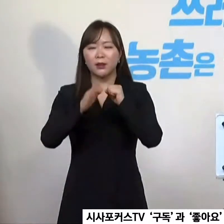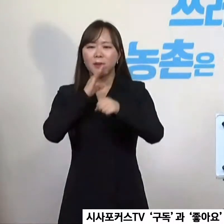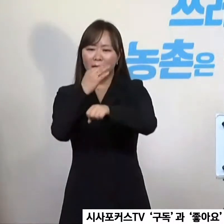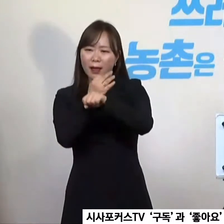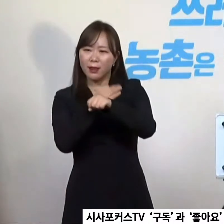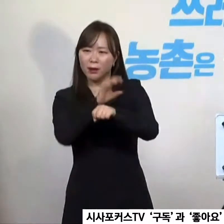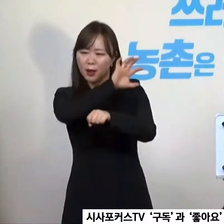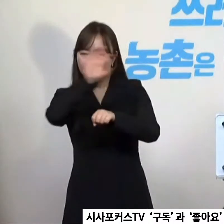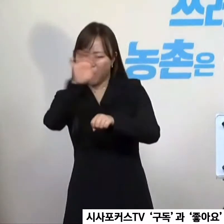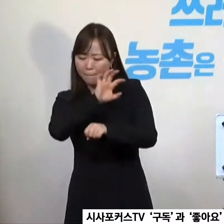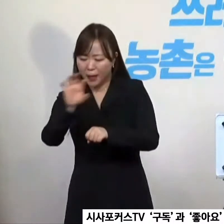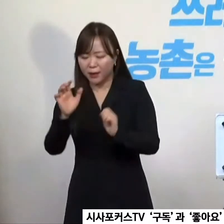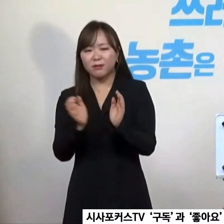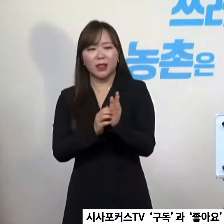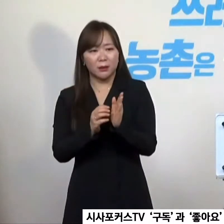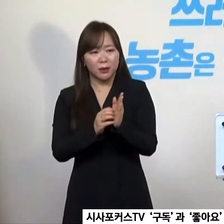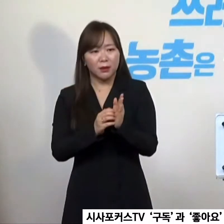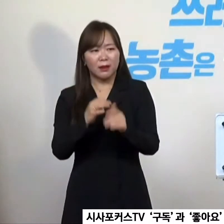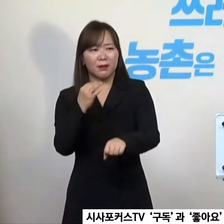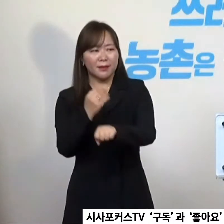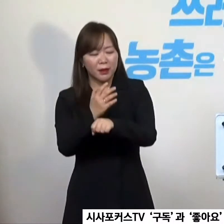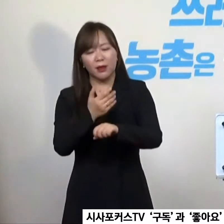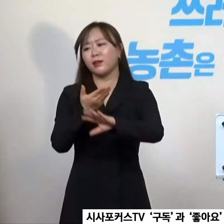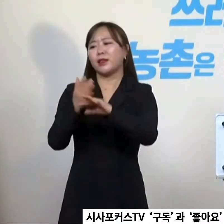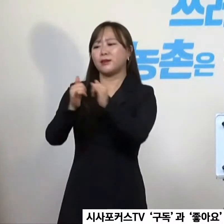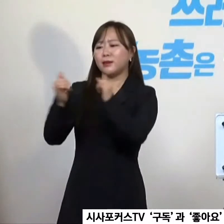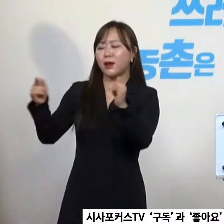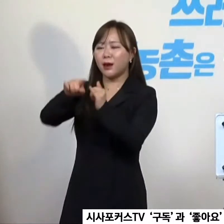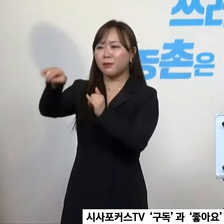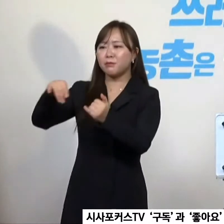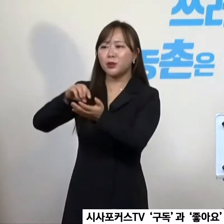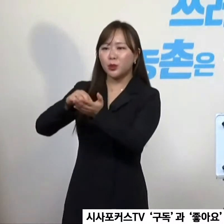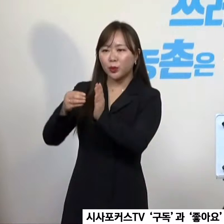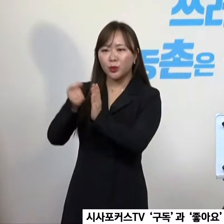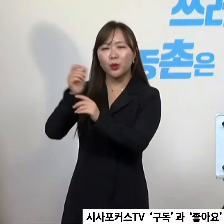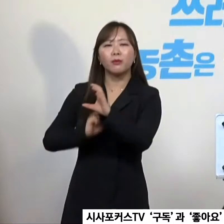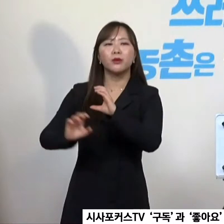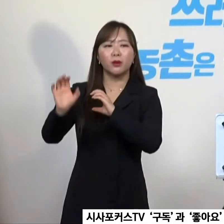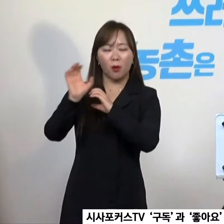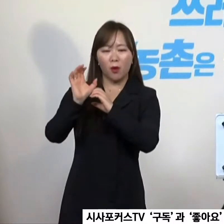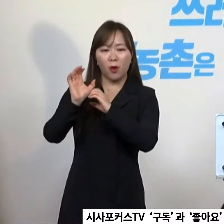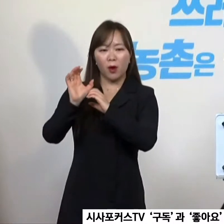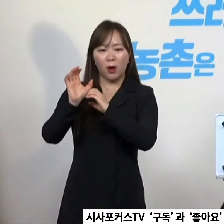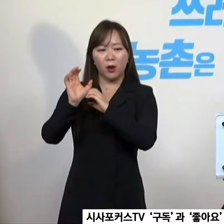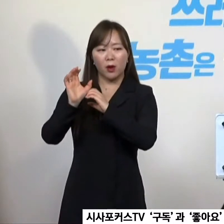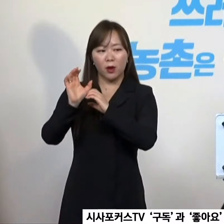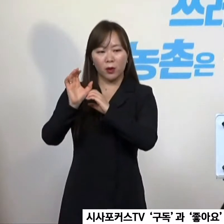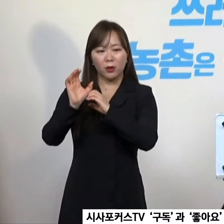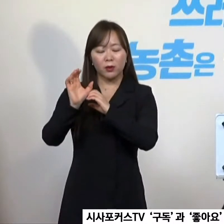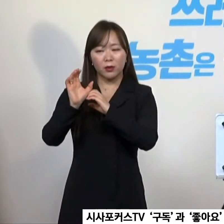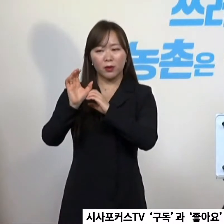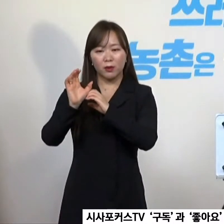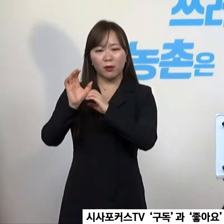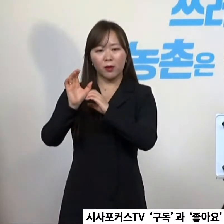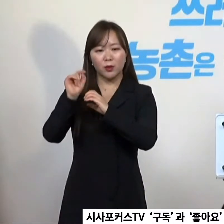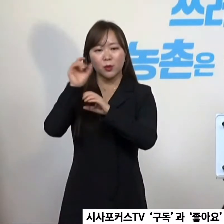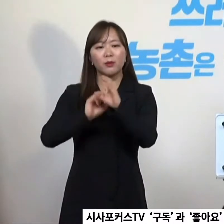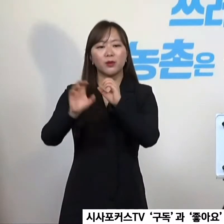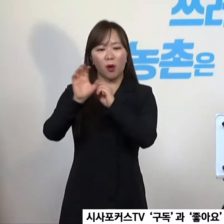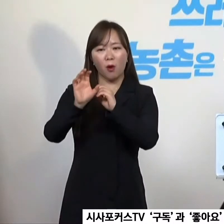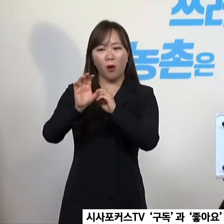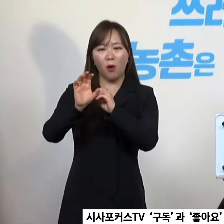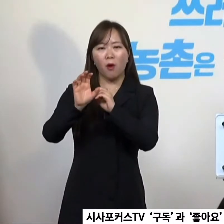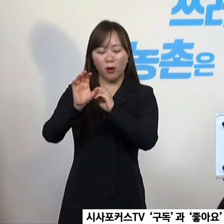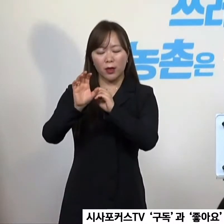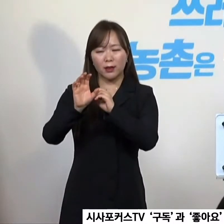굉장히 짧게 올려놔서 다른 분들이 하는 거 정도 조금 더 지금보다는 조금 더 올린다고 뭐